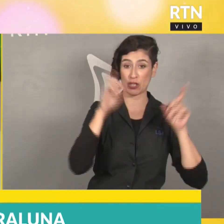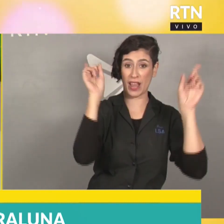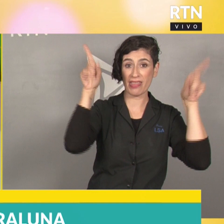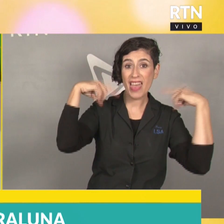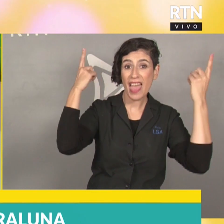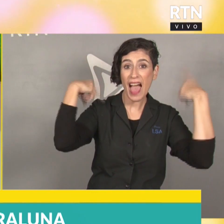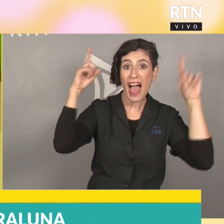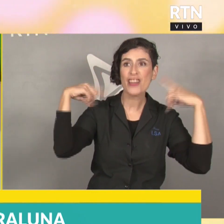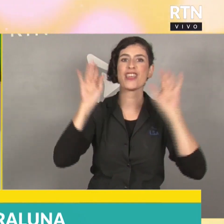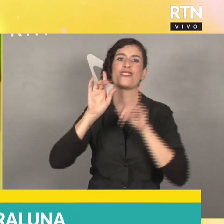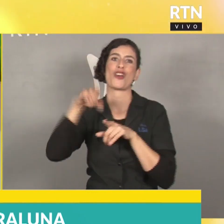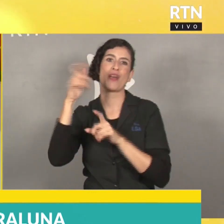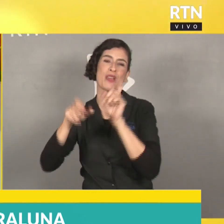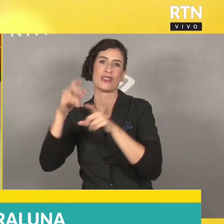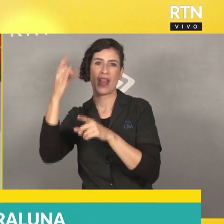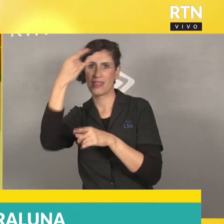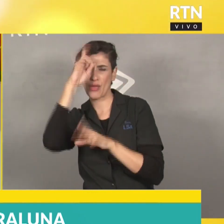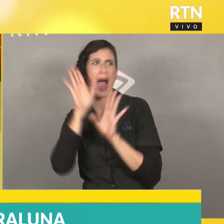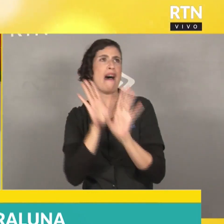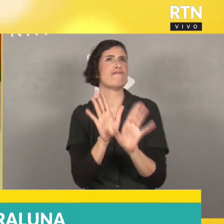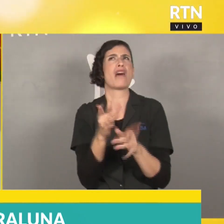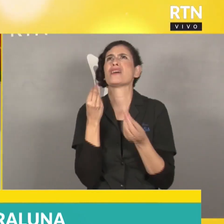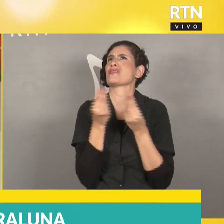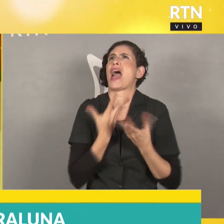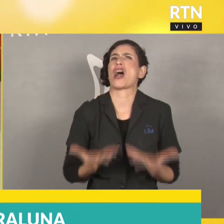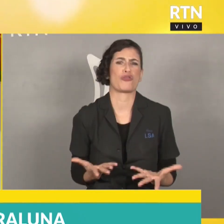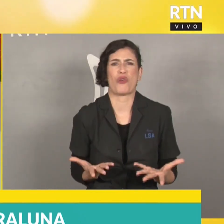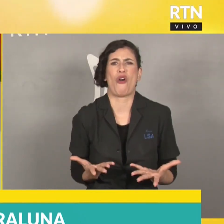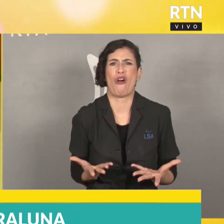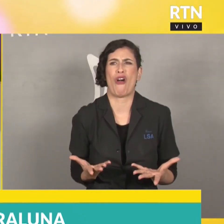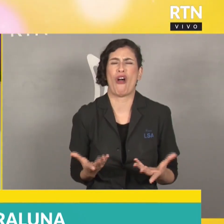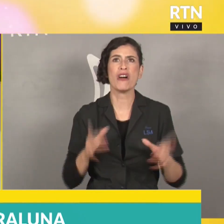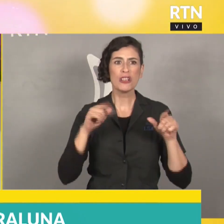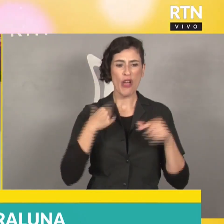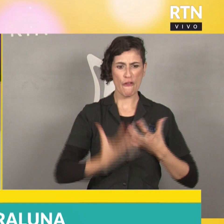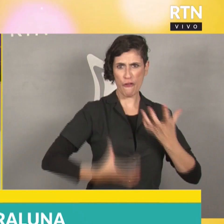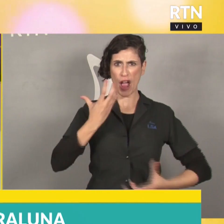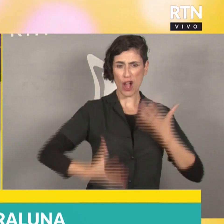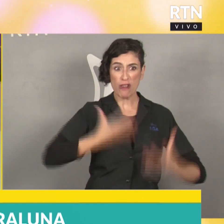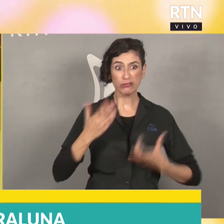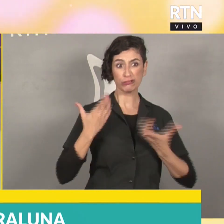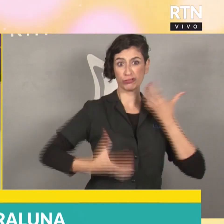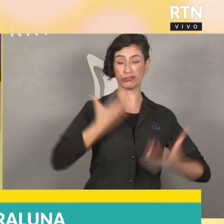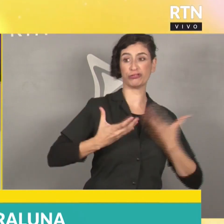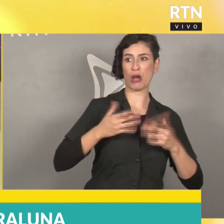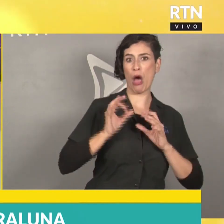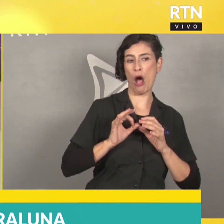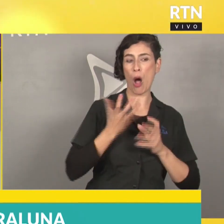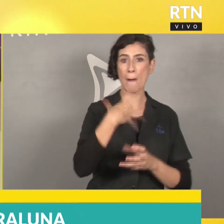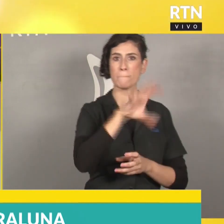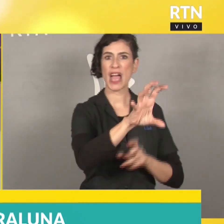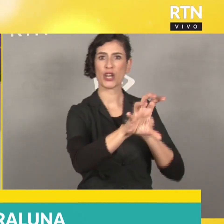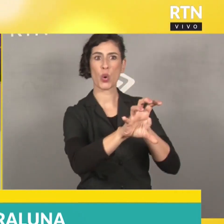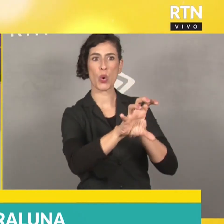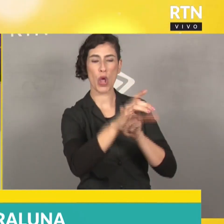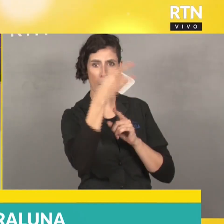quién escuchamos? ¿Escuchamos al carnerito que nos está diciendo que nos llevemos todo puesto por lo que queremos? ¿O vamos a escuchar al torito